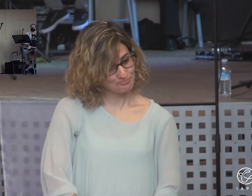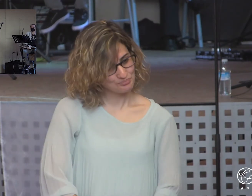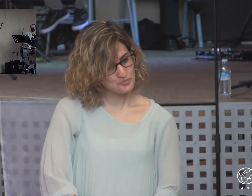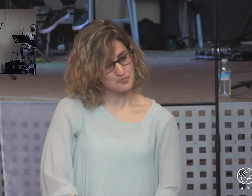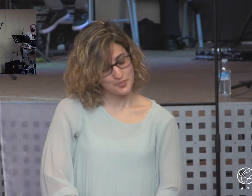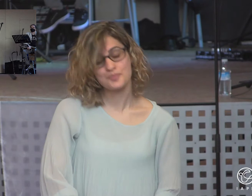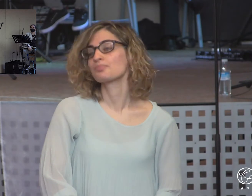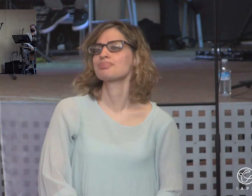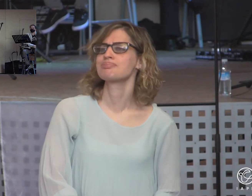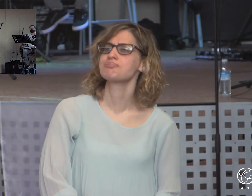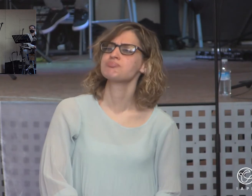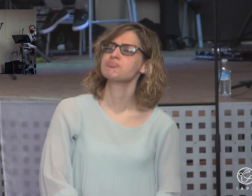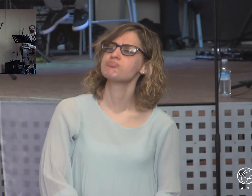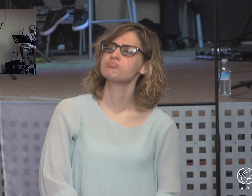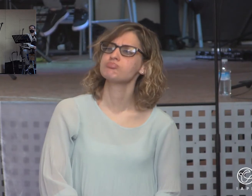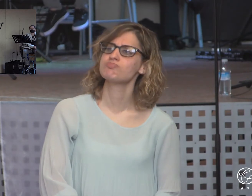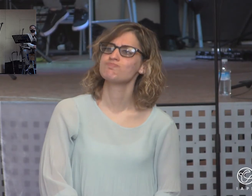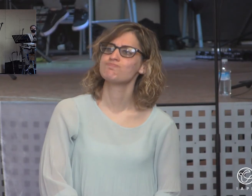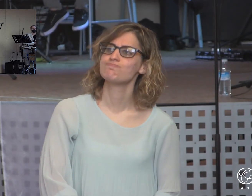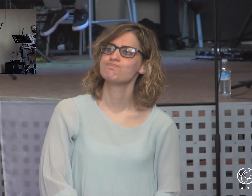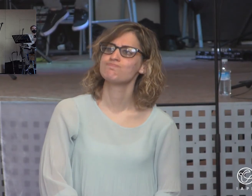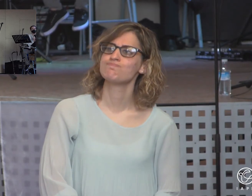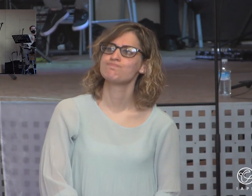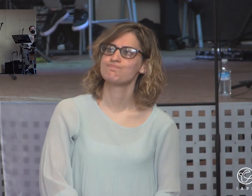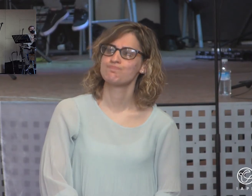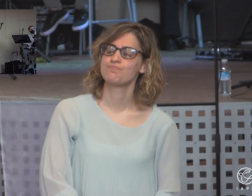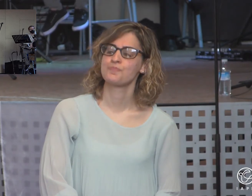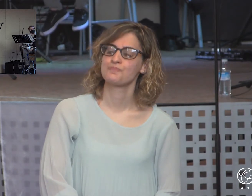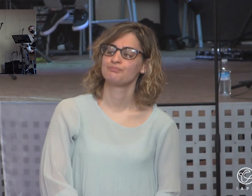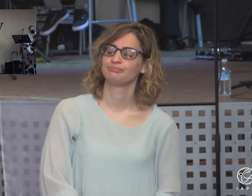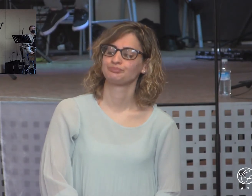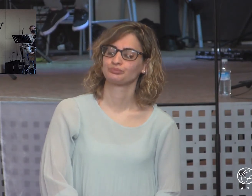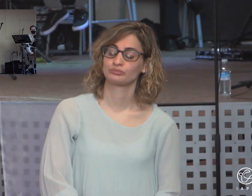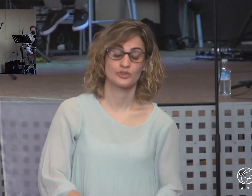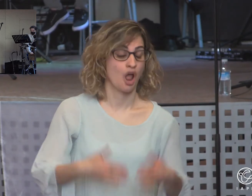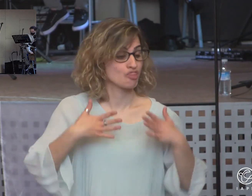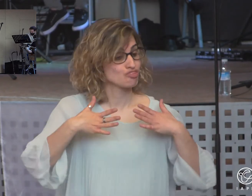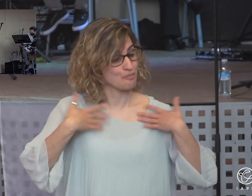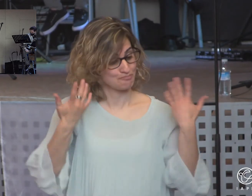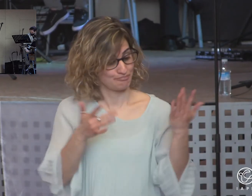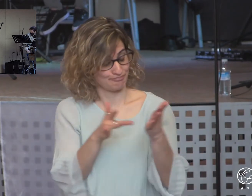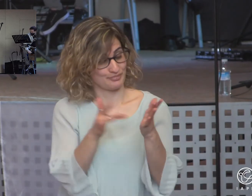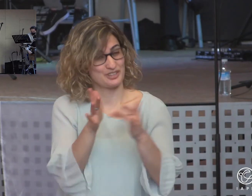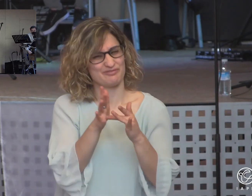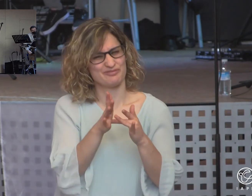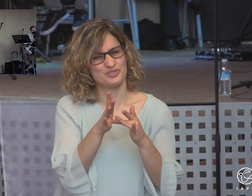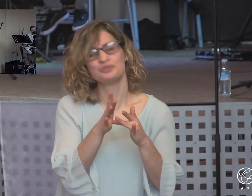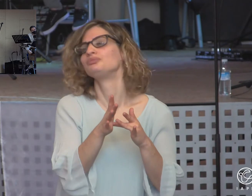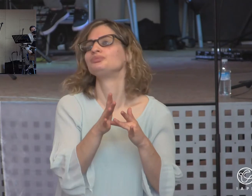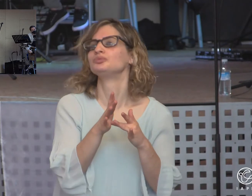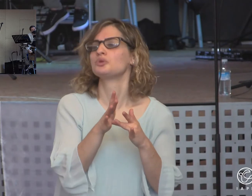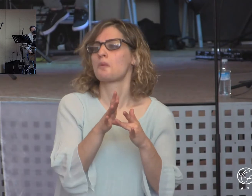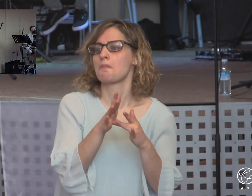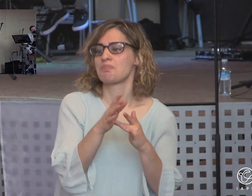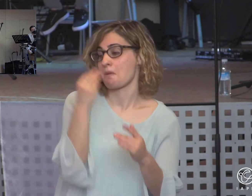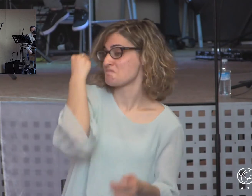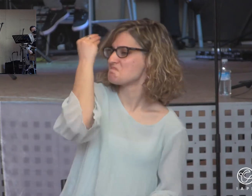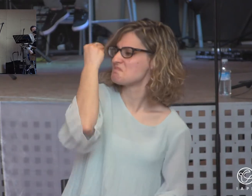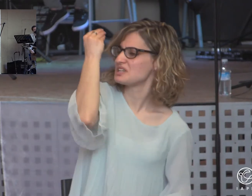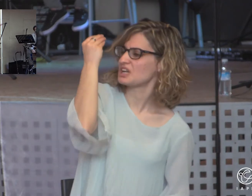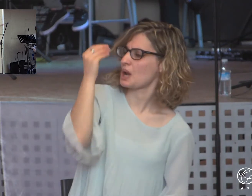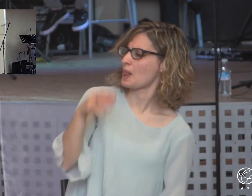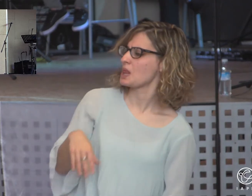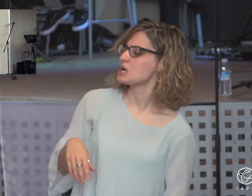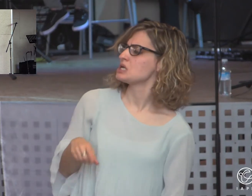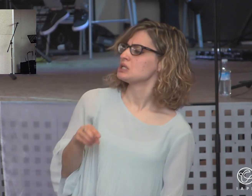ni había manera. Y entonces Jesús dice, bueno, ¿y qué tenemos? Y había